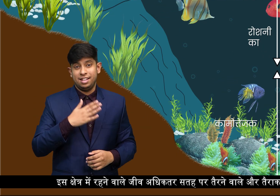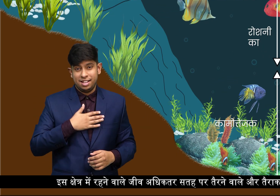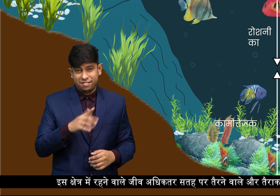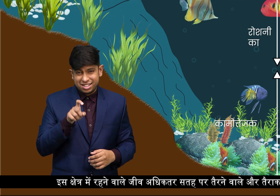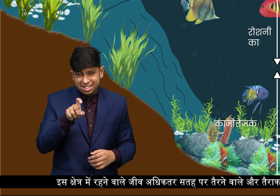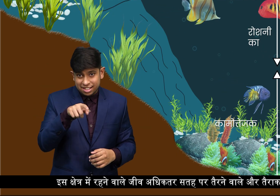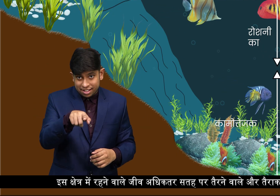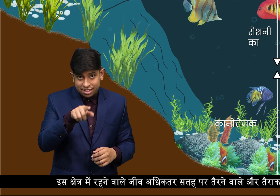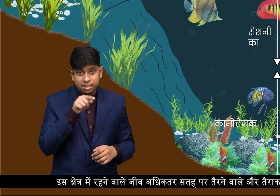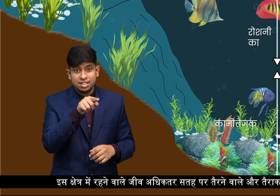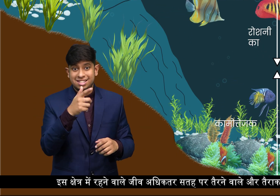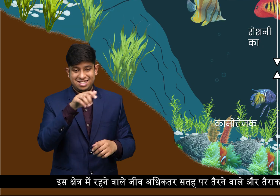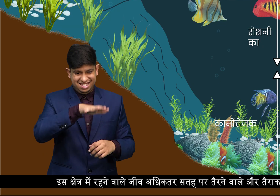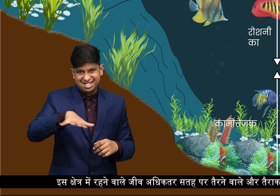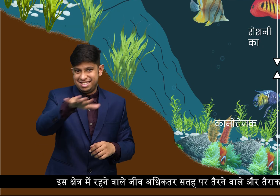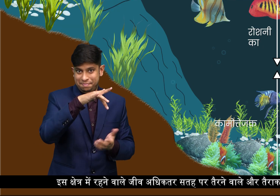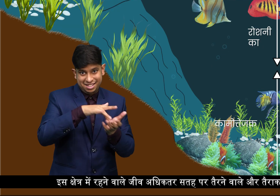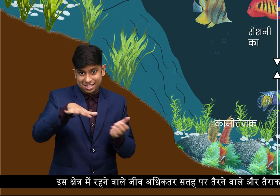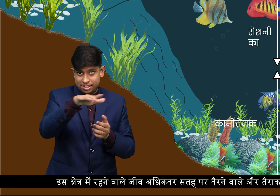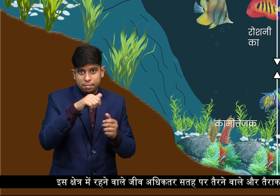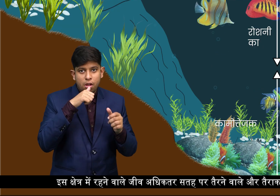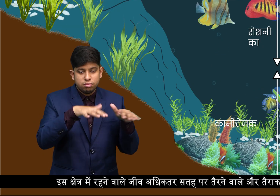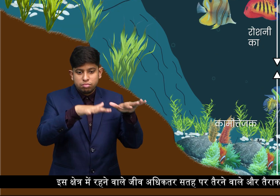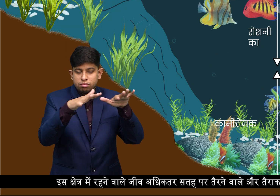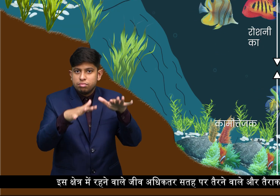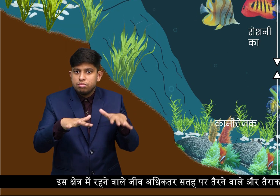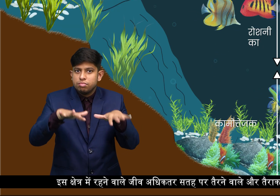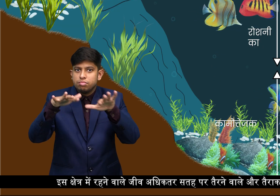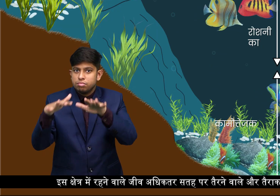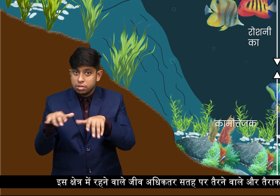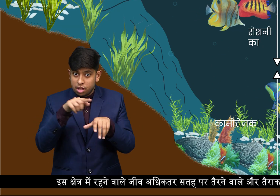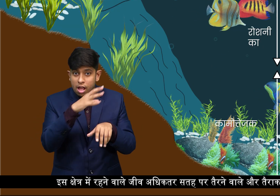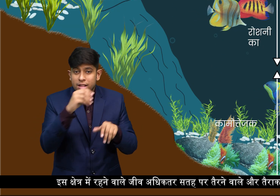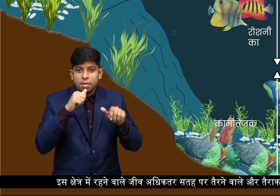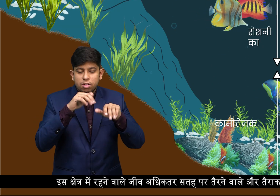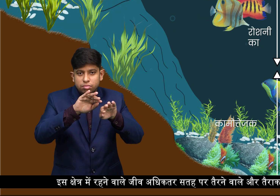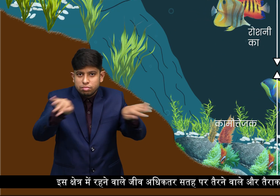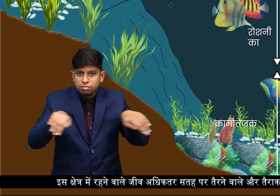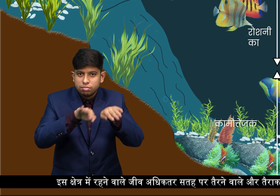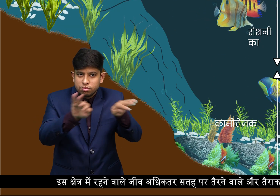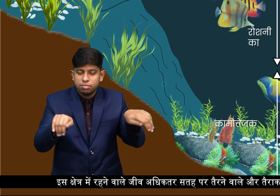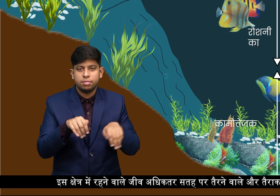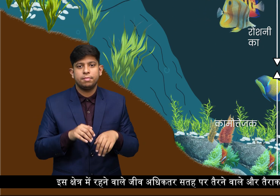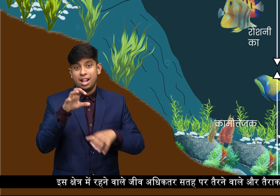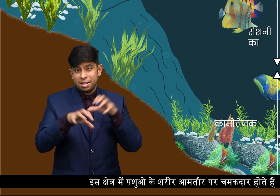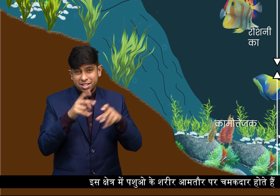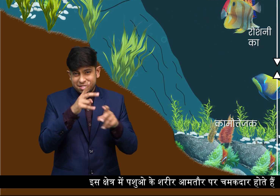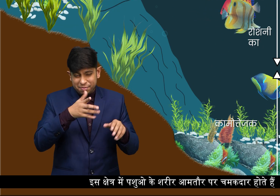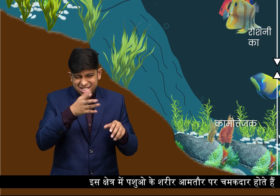इस क्षेत्र में रहने वाले जीव अधिकतर सतह पर तैरने वाले और तैराक होते हैं। इस क्षेत्र